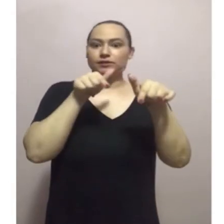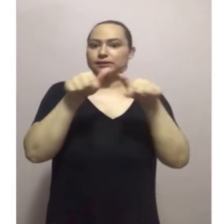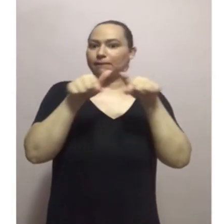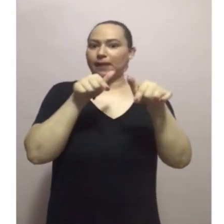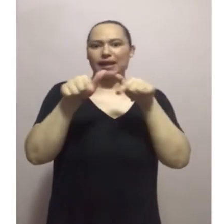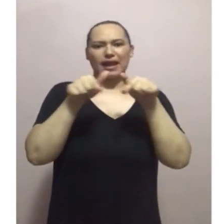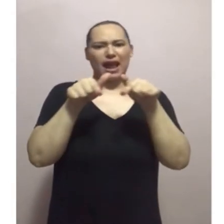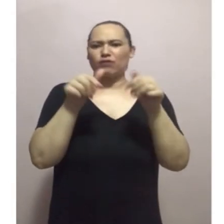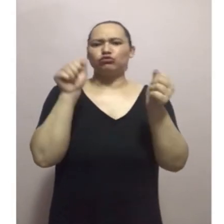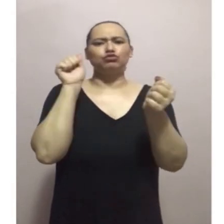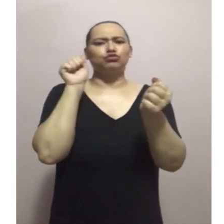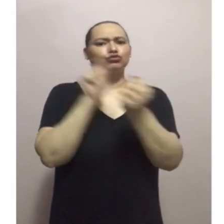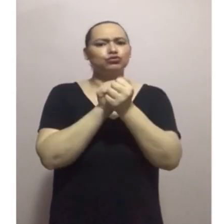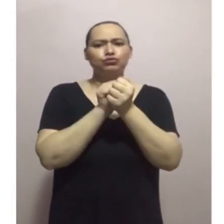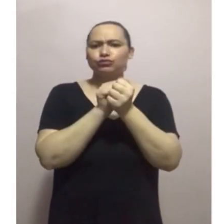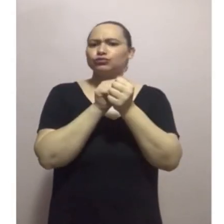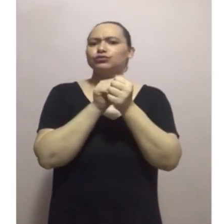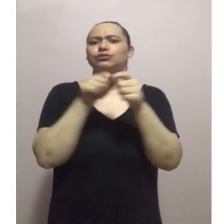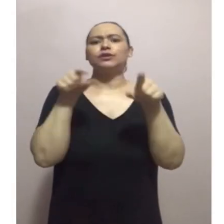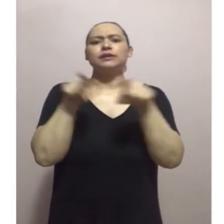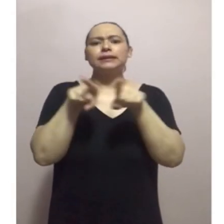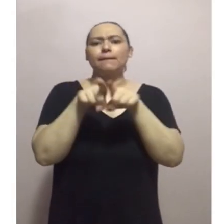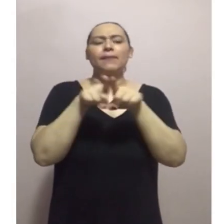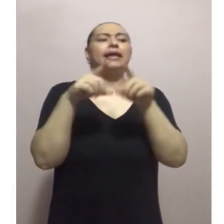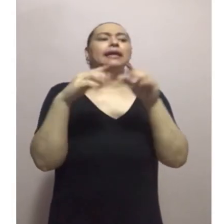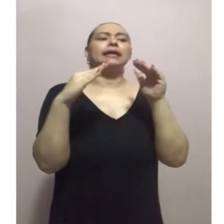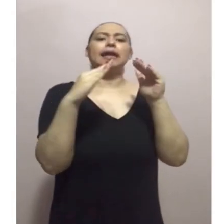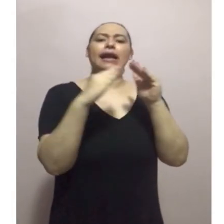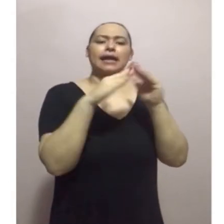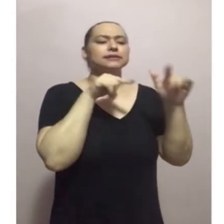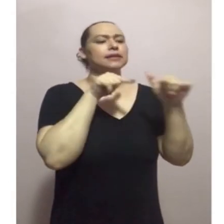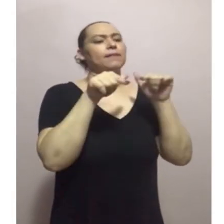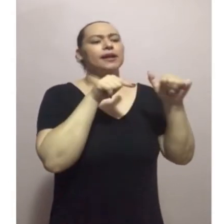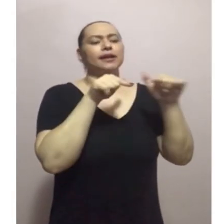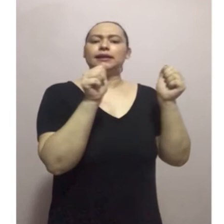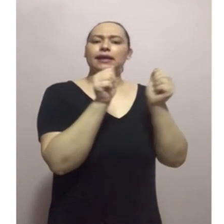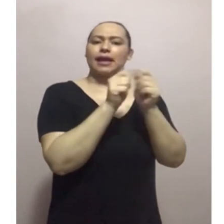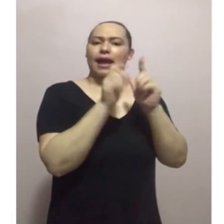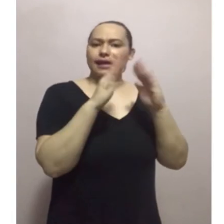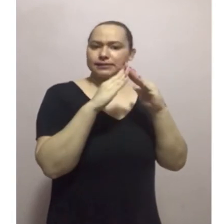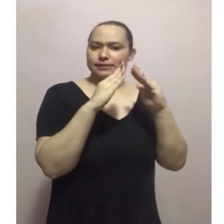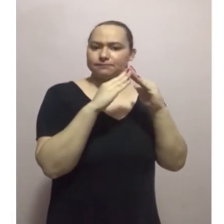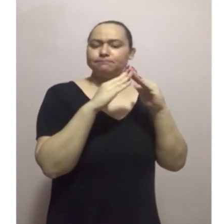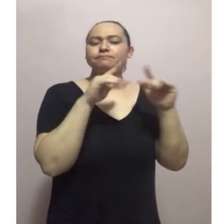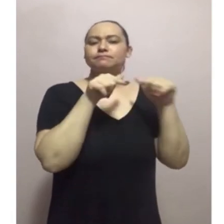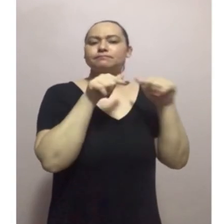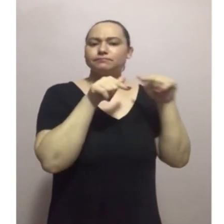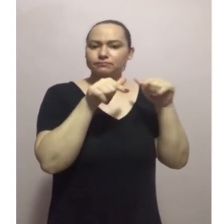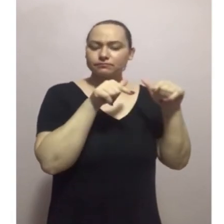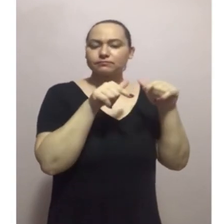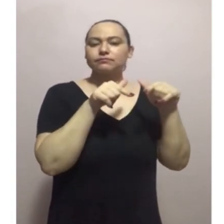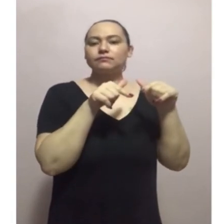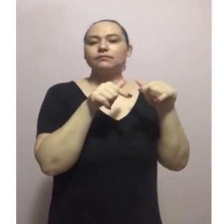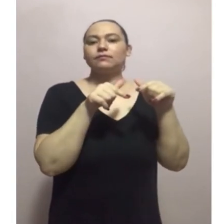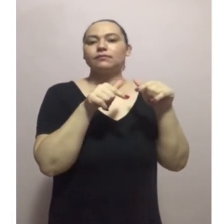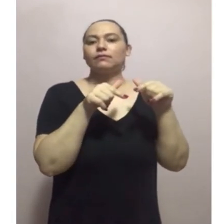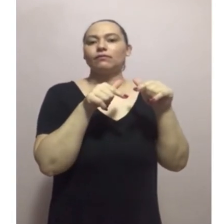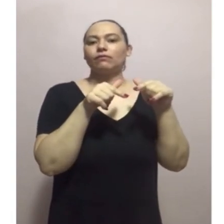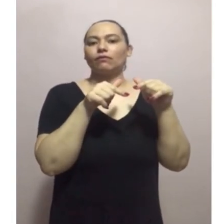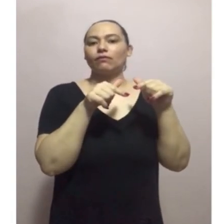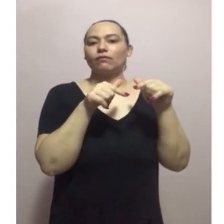estava comigo no escritório e em casa, trabalhando em casa, né?